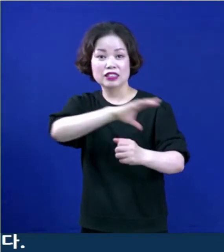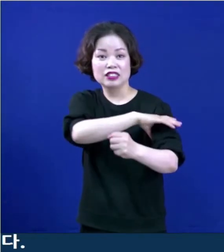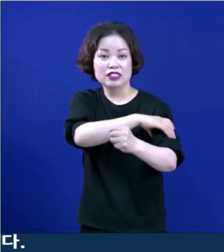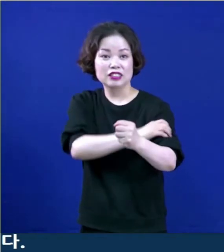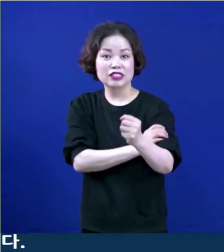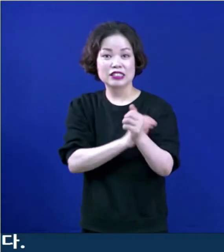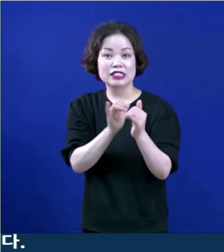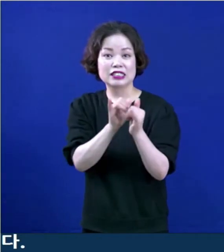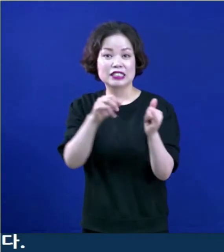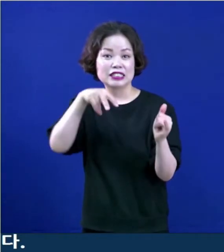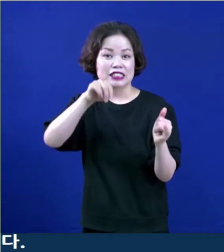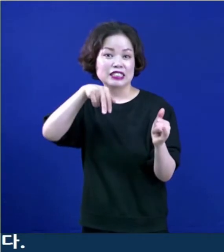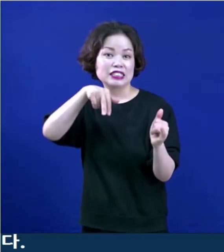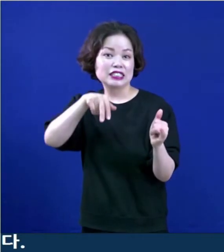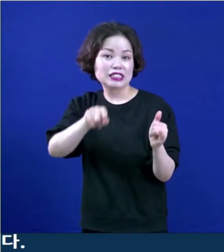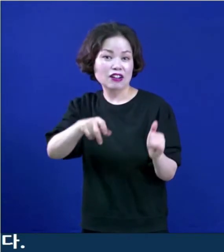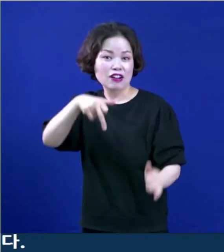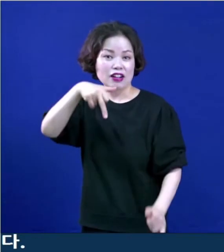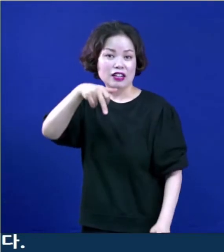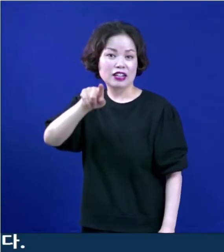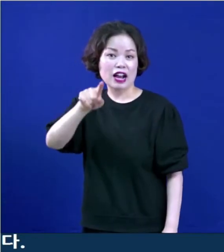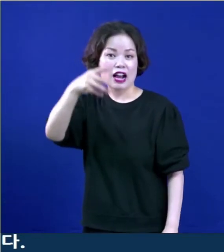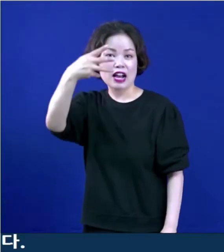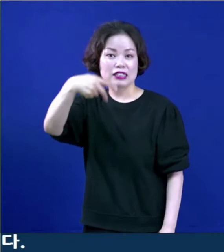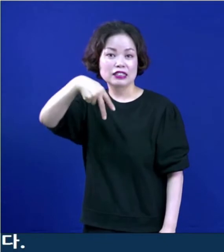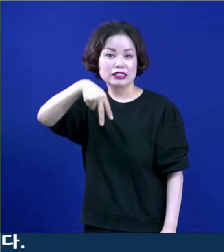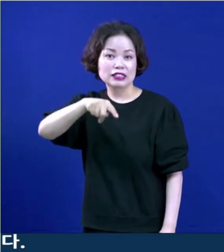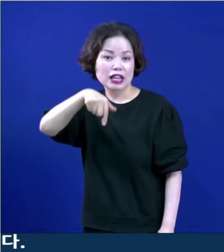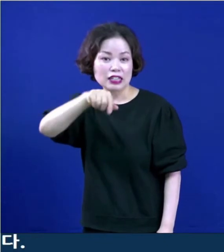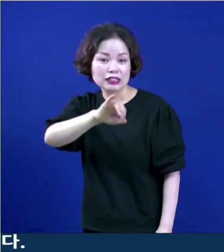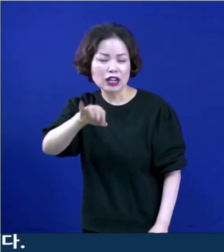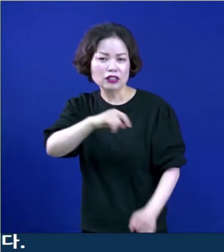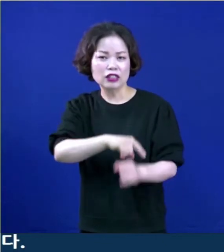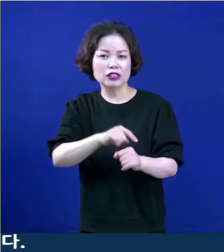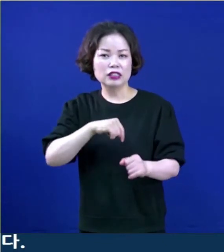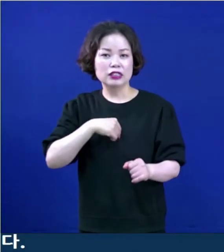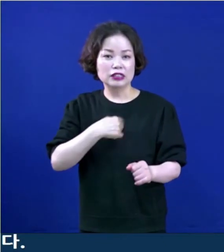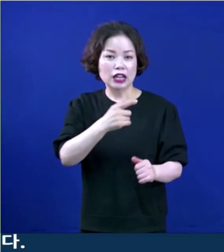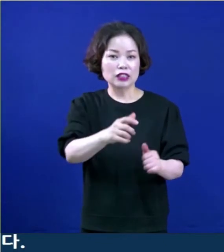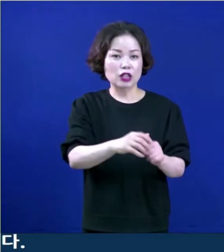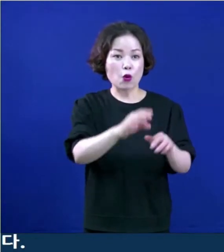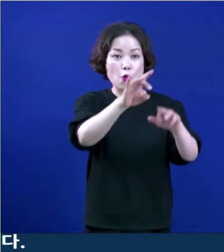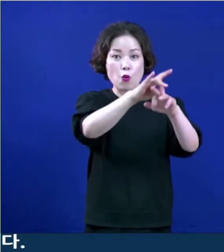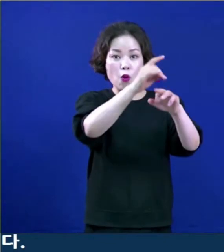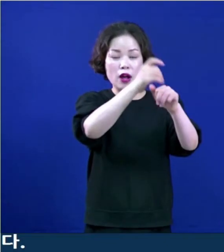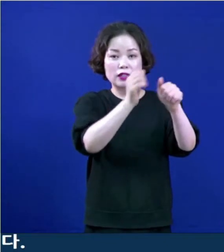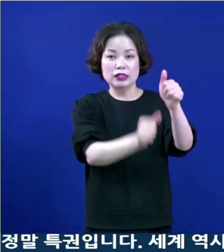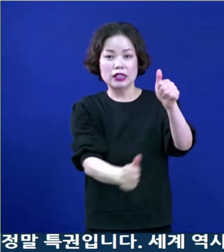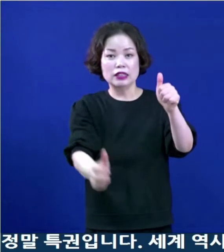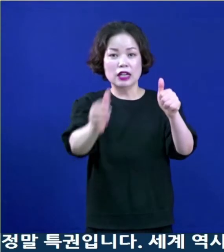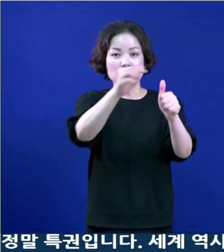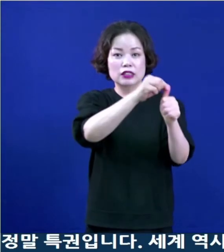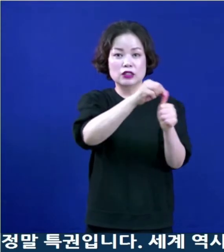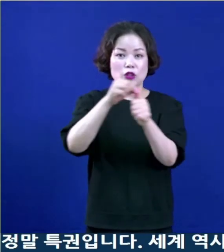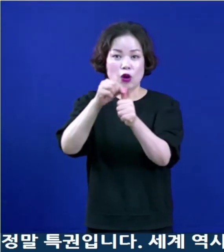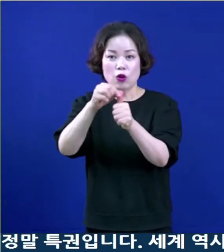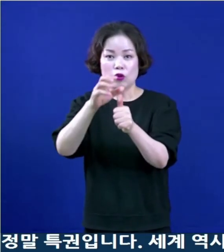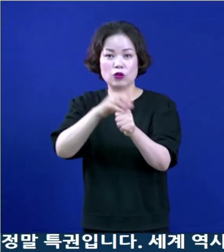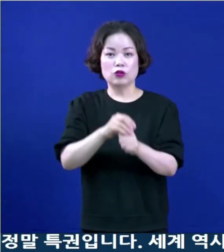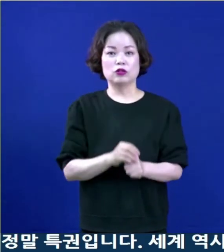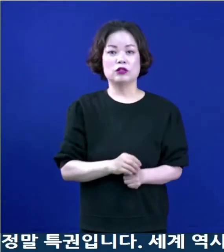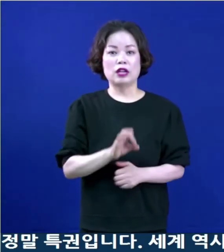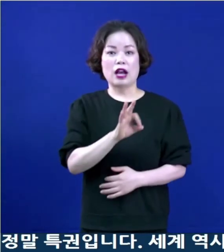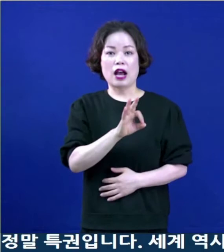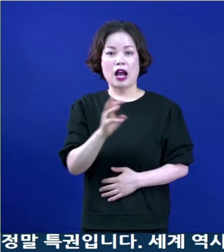시저 카이사르가 자기의 후계자를 초대 로마의 황제로 등극한 옥타비아누스